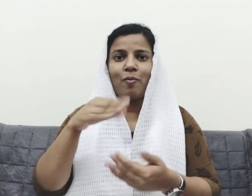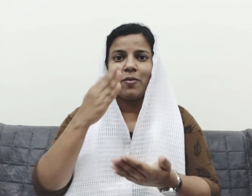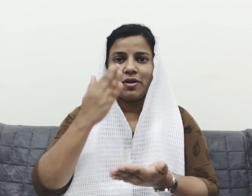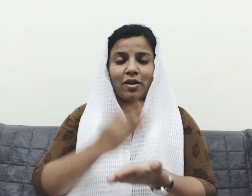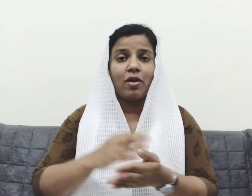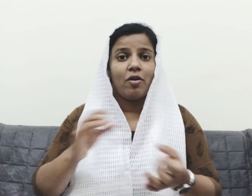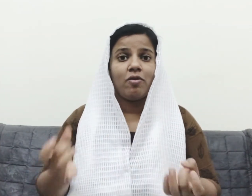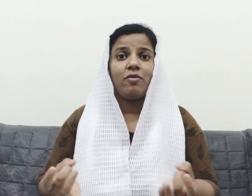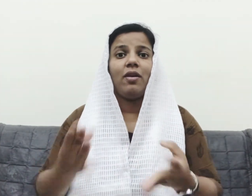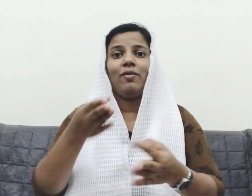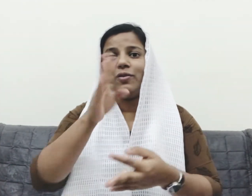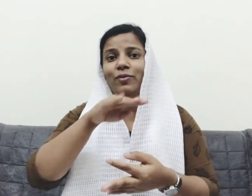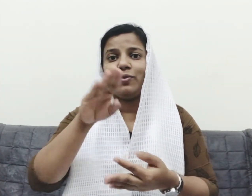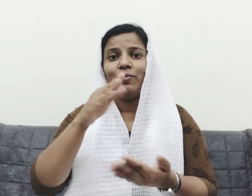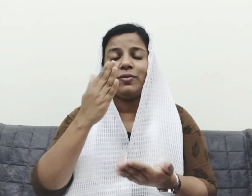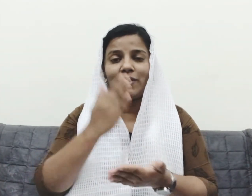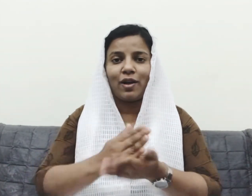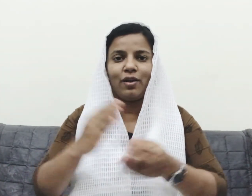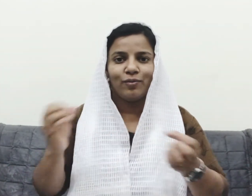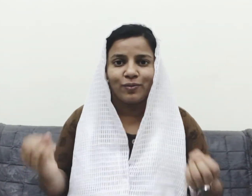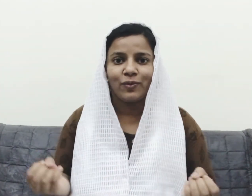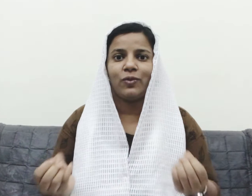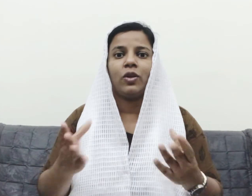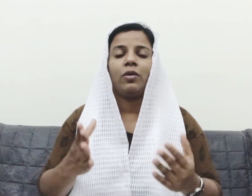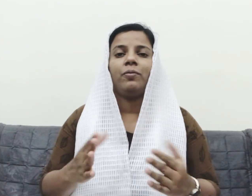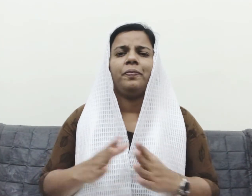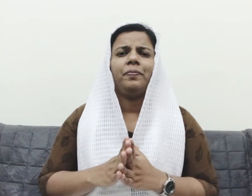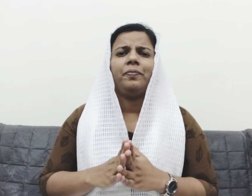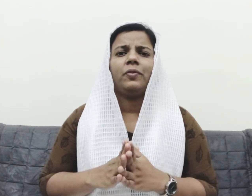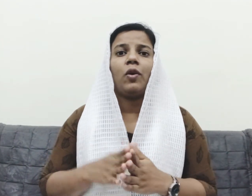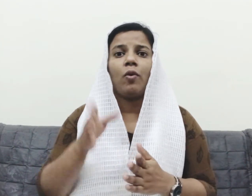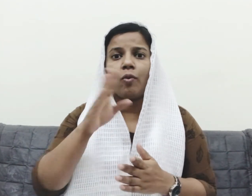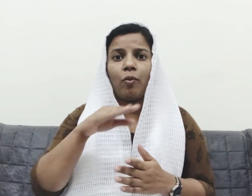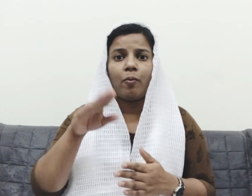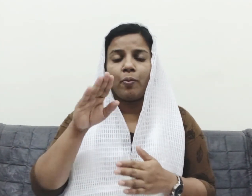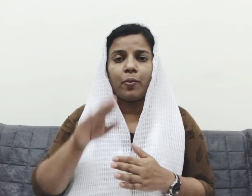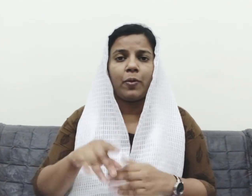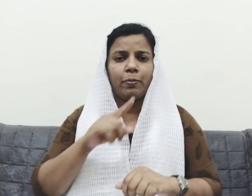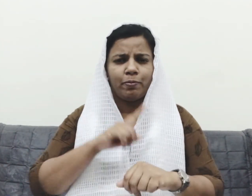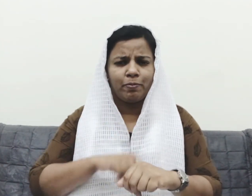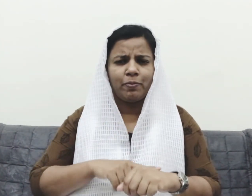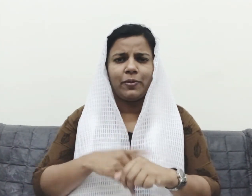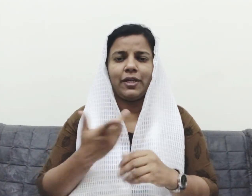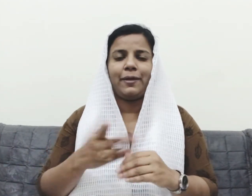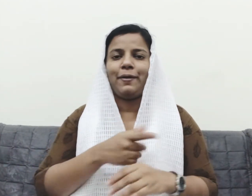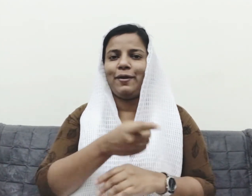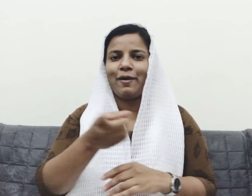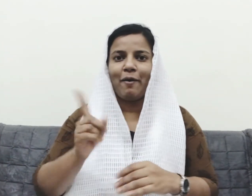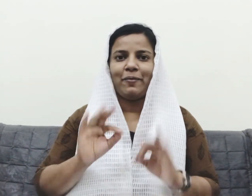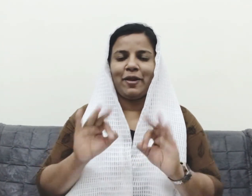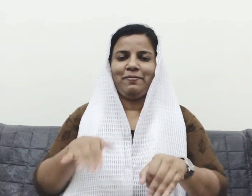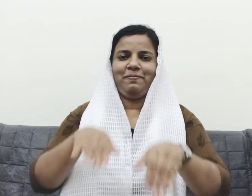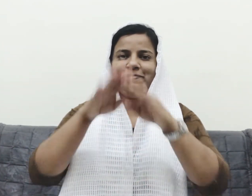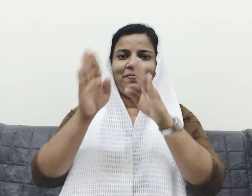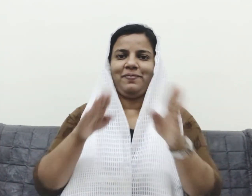സഭായോഗം, രാവിലെ 9:30 ആരംഭിക്കുന്നത്. അപ്പം ഏറ്റവും കുറഞ്ഞത് 9 ആകുമ്പോഴെങ്കിലും നിങ്ങൾ റെഡിയായി